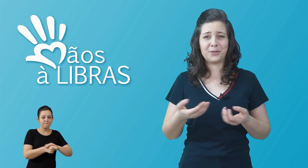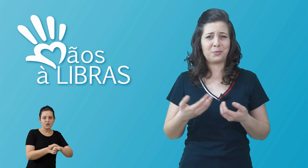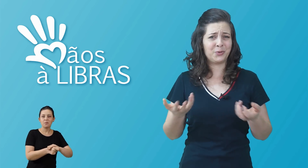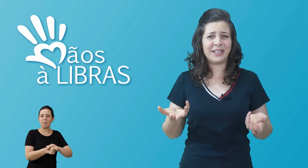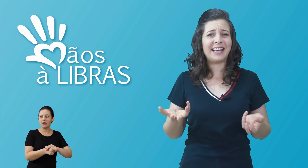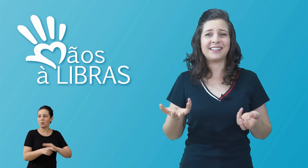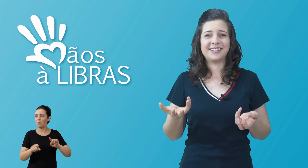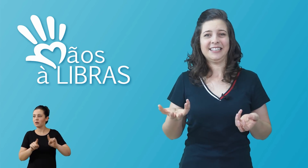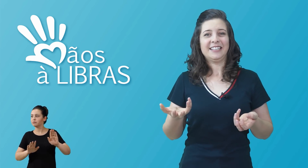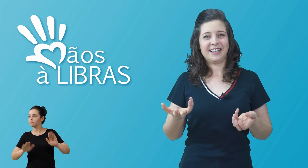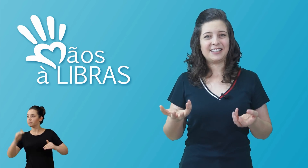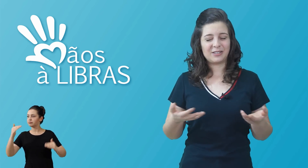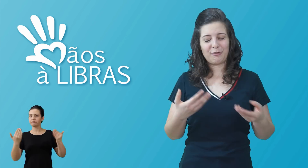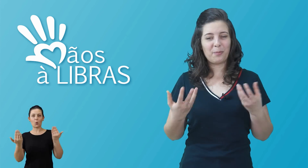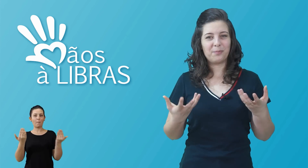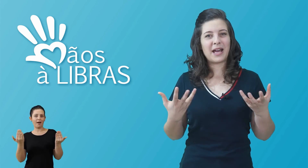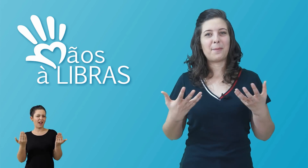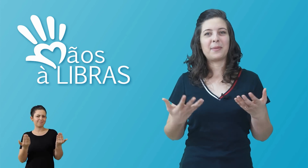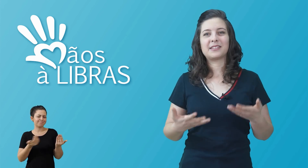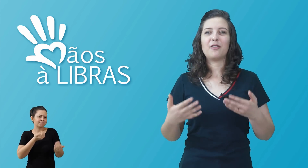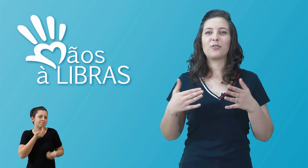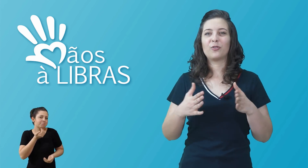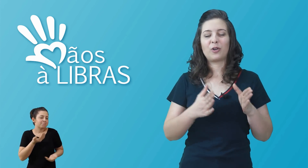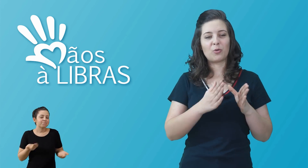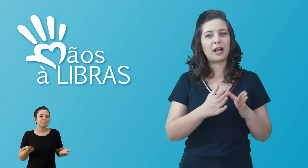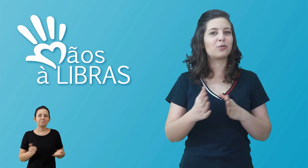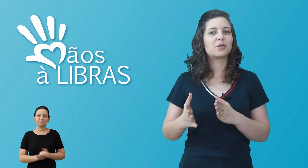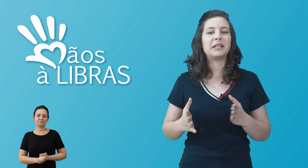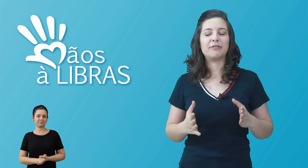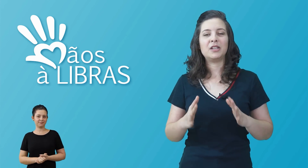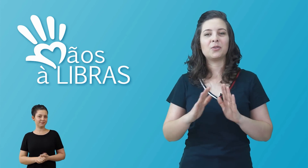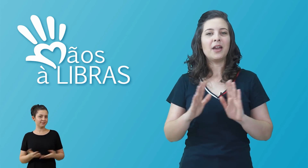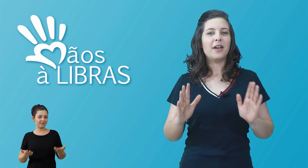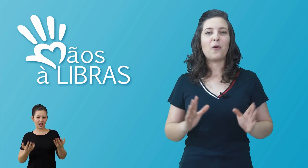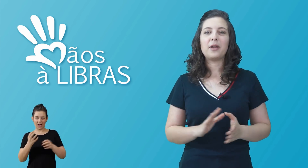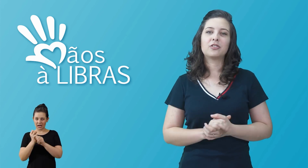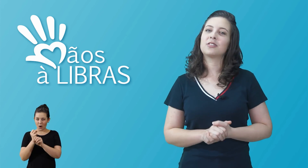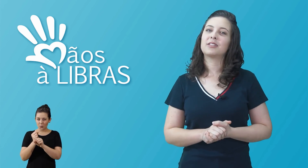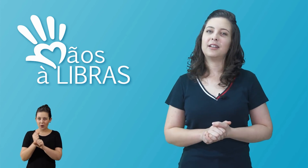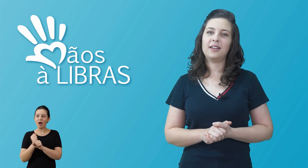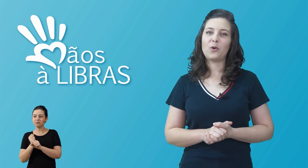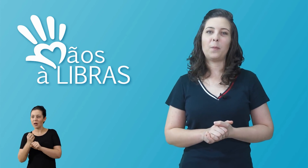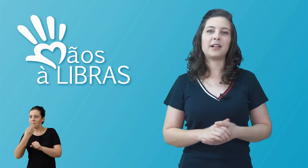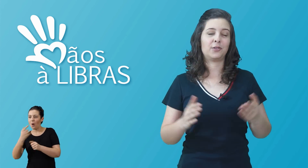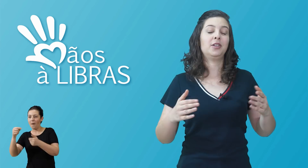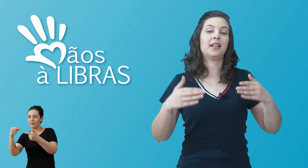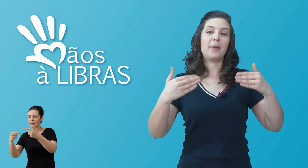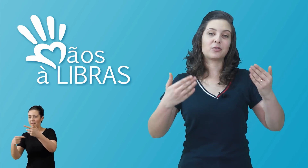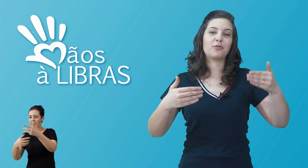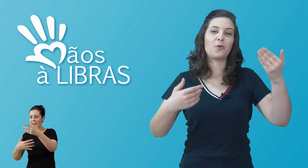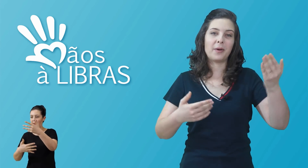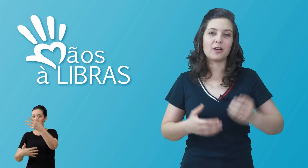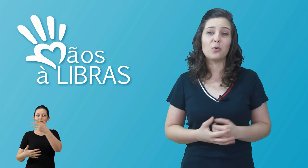esse valor, tipo, não é nada, né? Se você for parar para pensar, for calcular custo-benefício, realmente não tem nem comparação. E